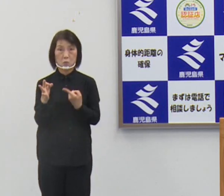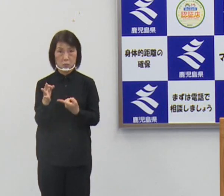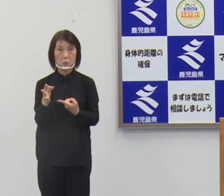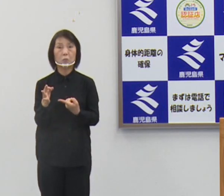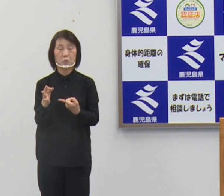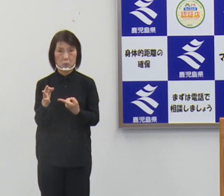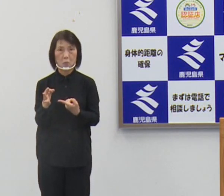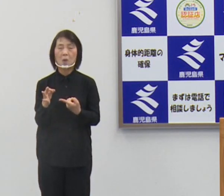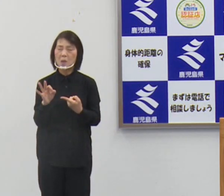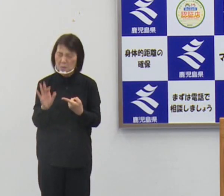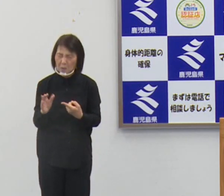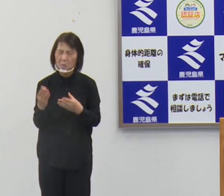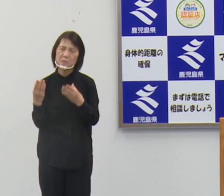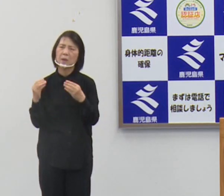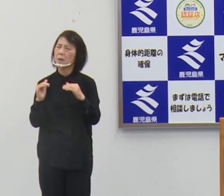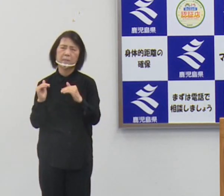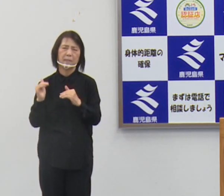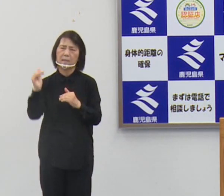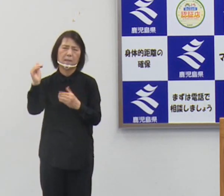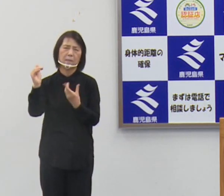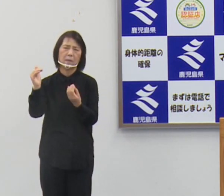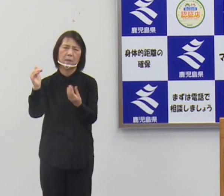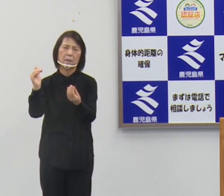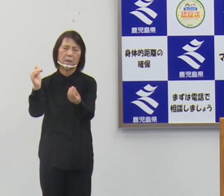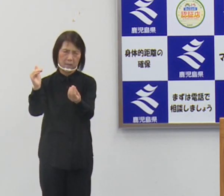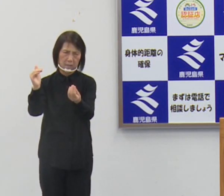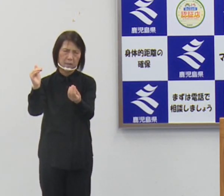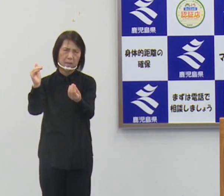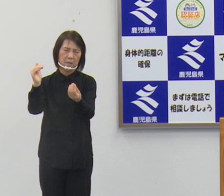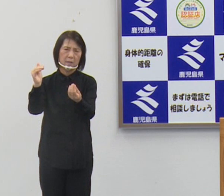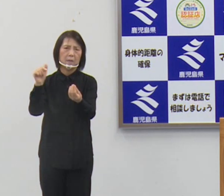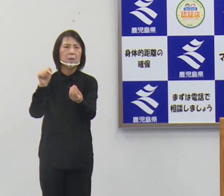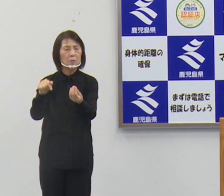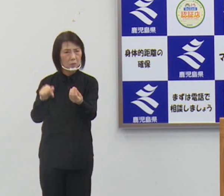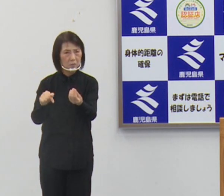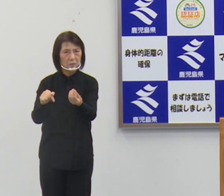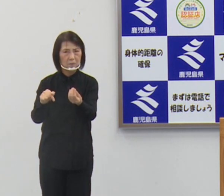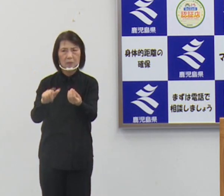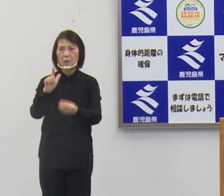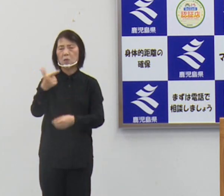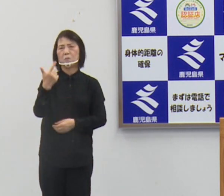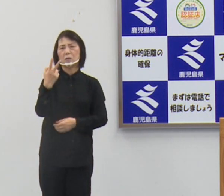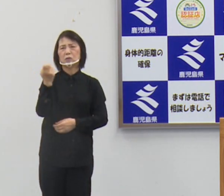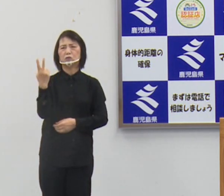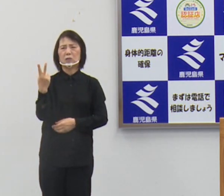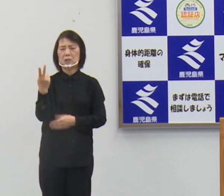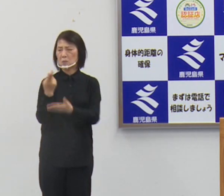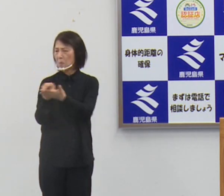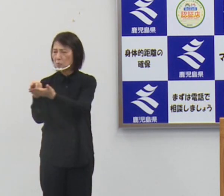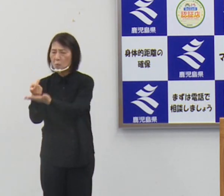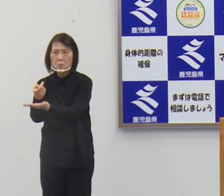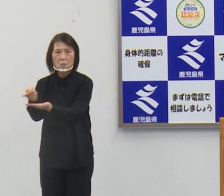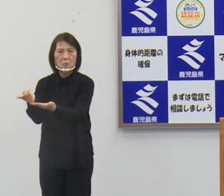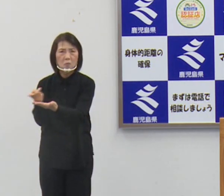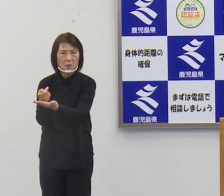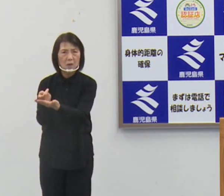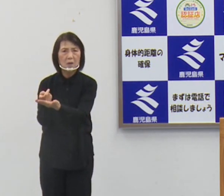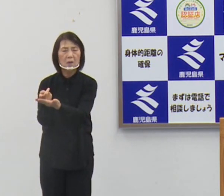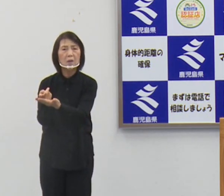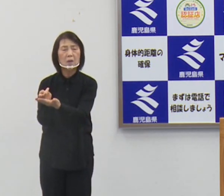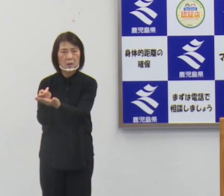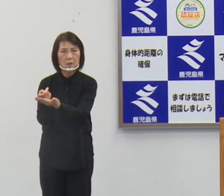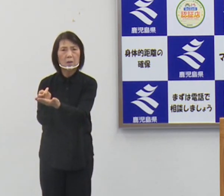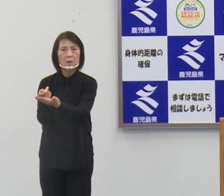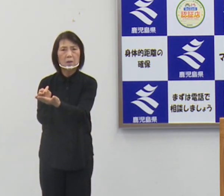まだ高い水準になります。この622床の病床を確保するにあたって